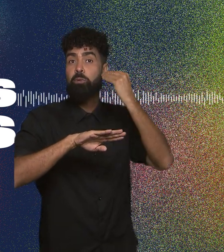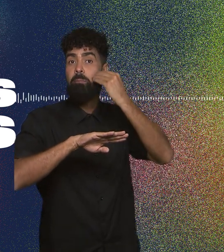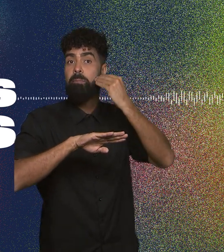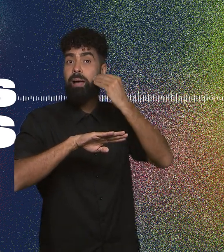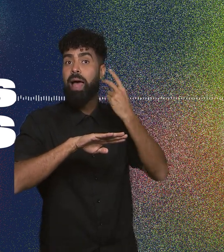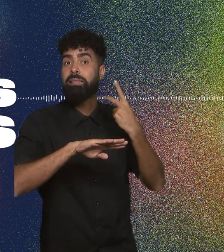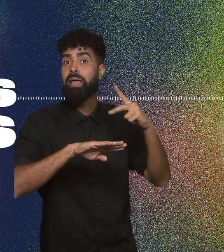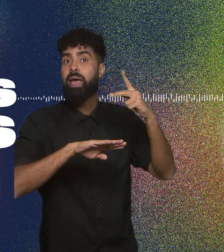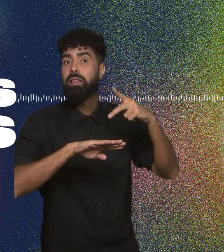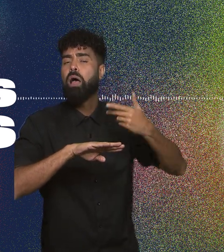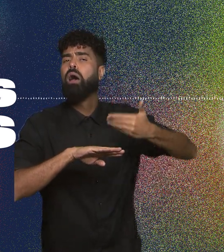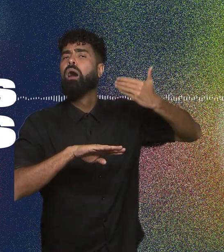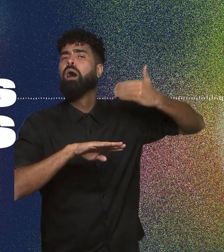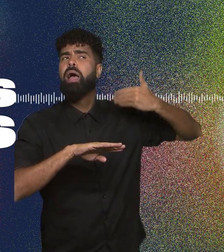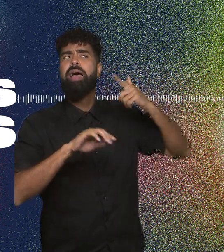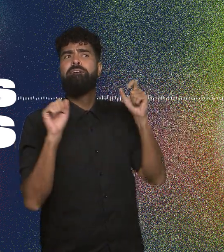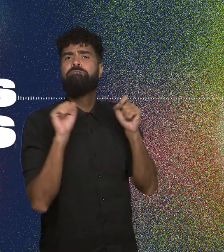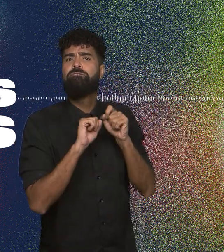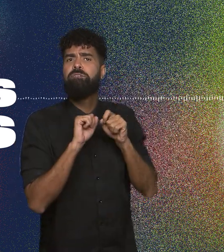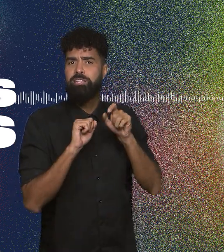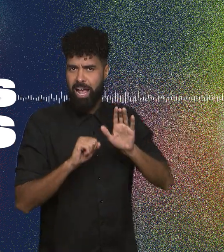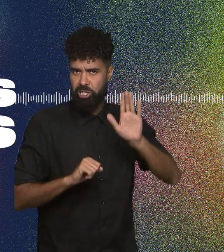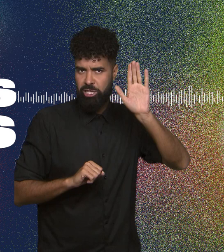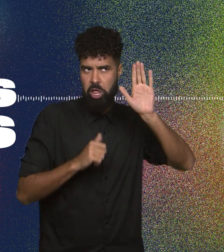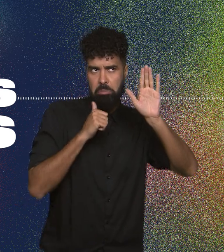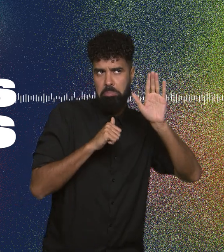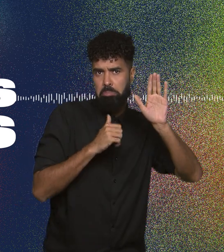o que que essa pessoa, essa candidata, esse